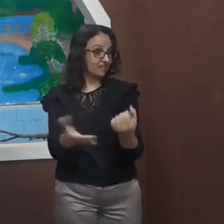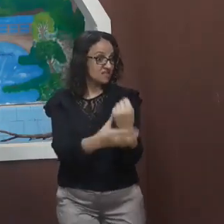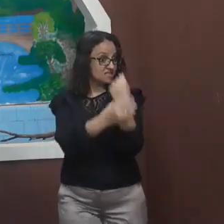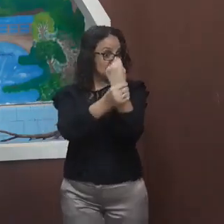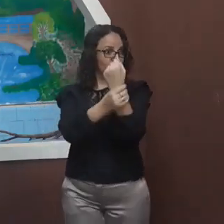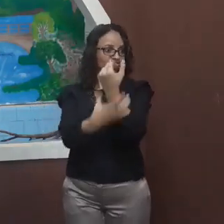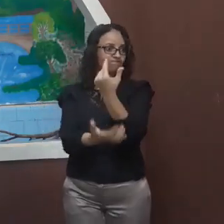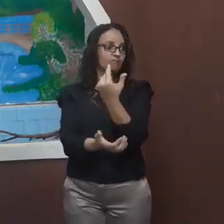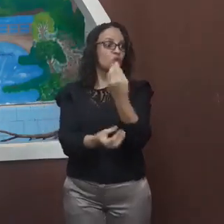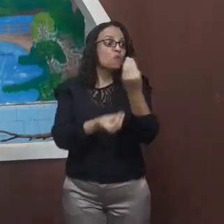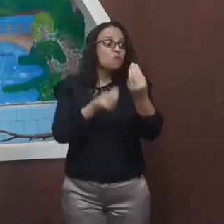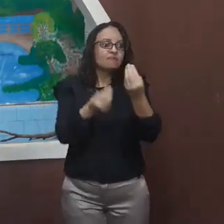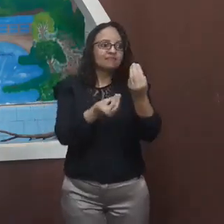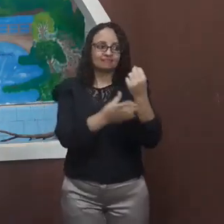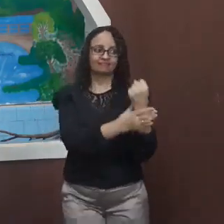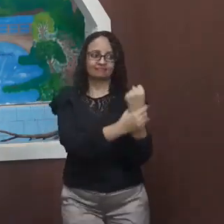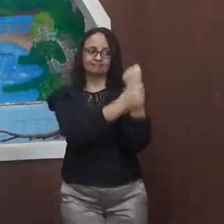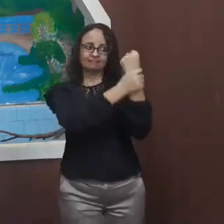que é saber.